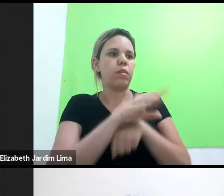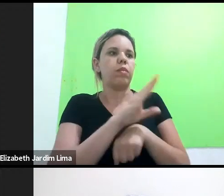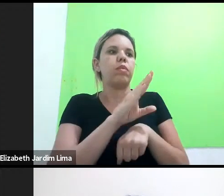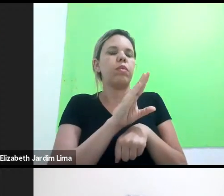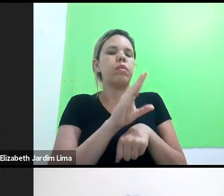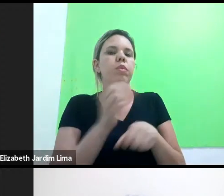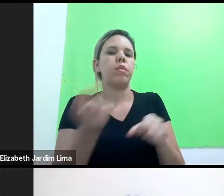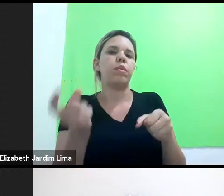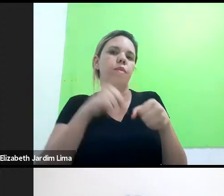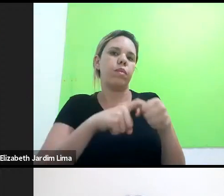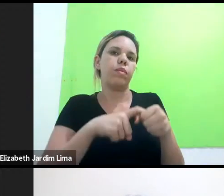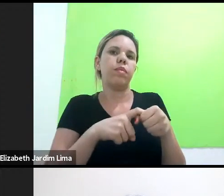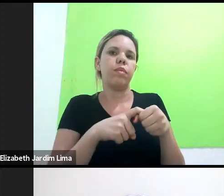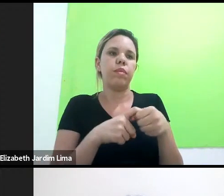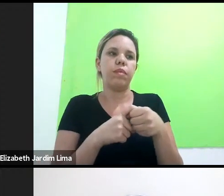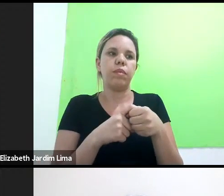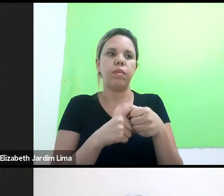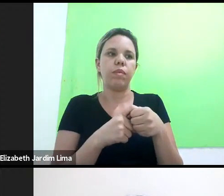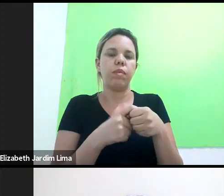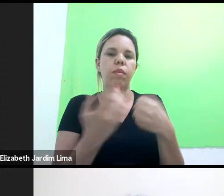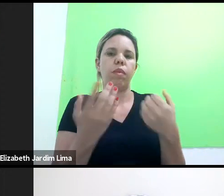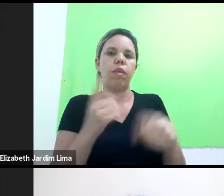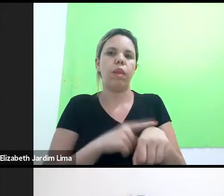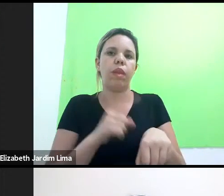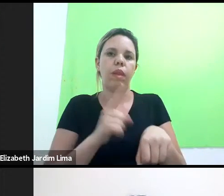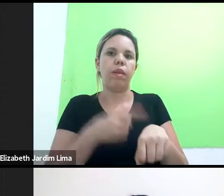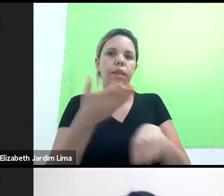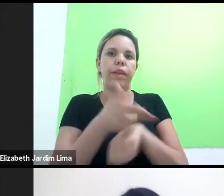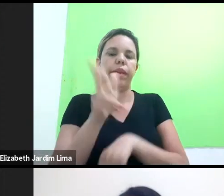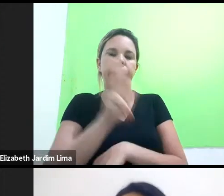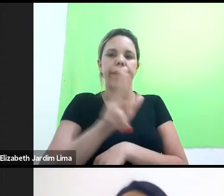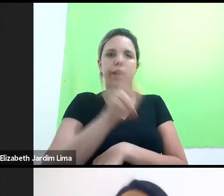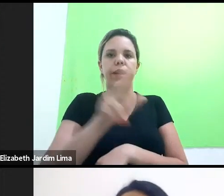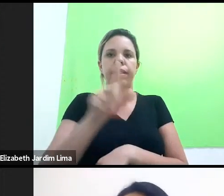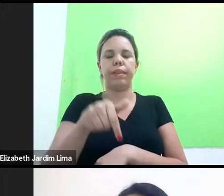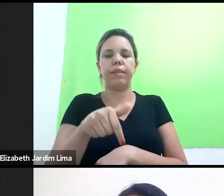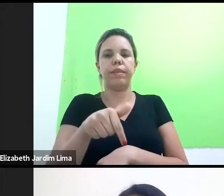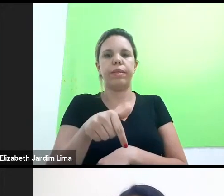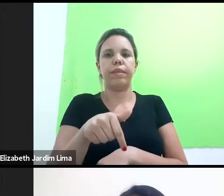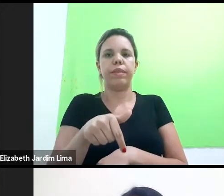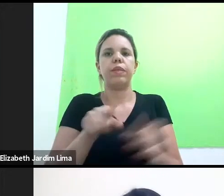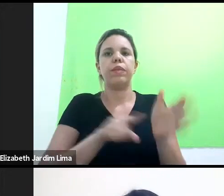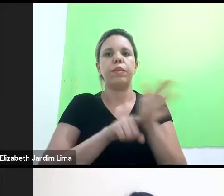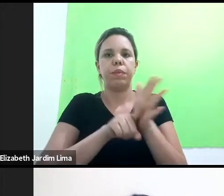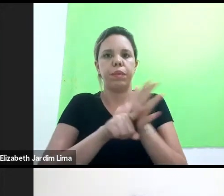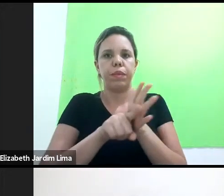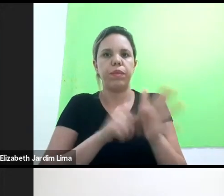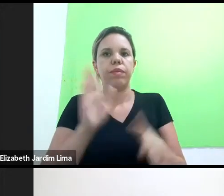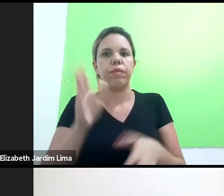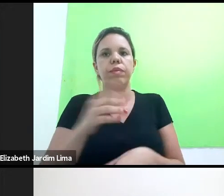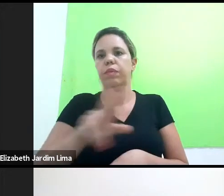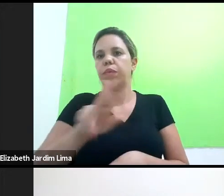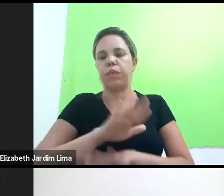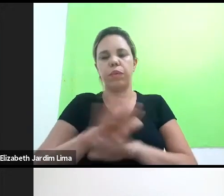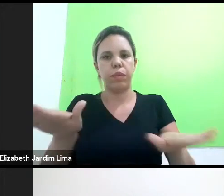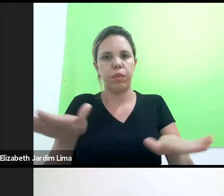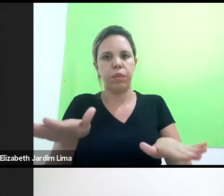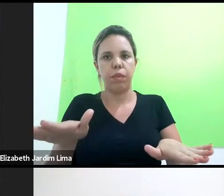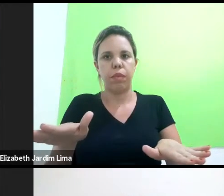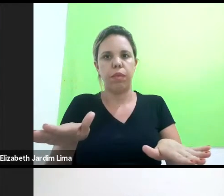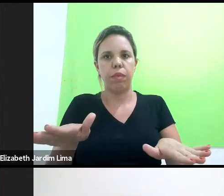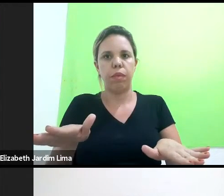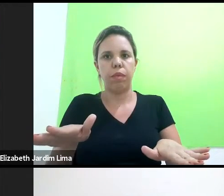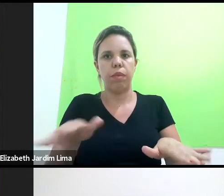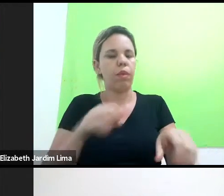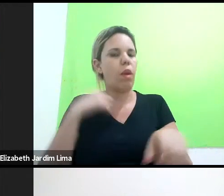em contribuição. Então, a partir do momento que eu entrei na universidade, era isso, era consultoria, porque eu já não era